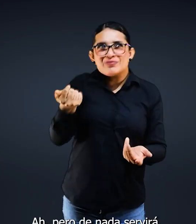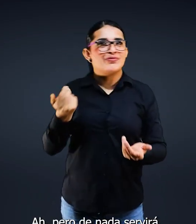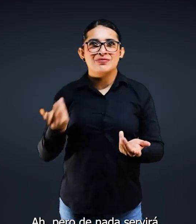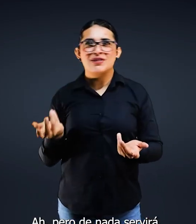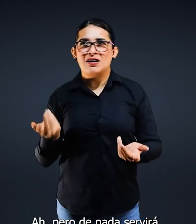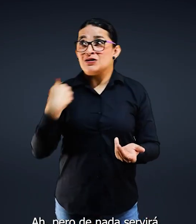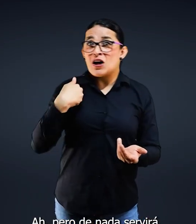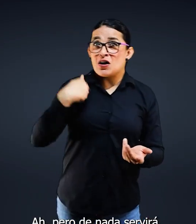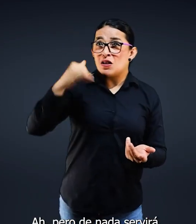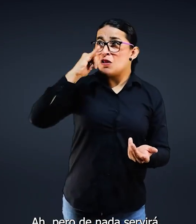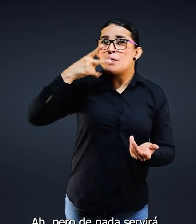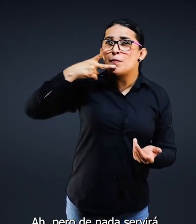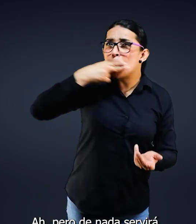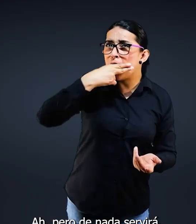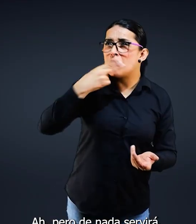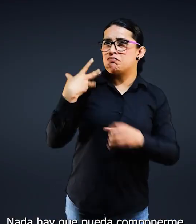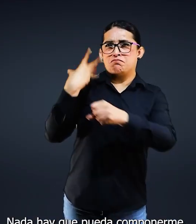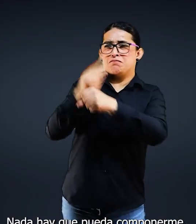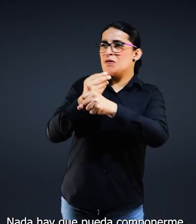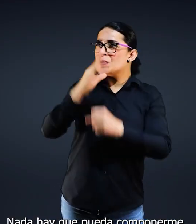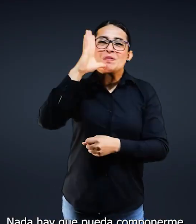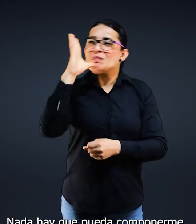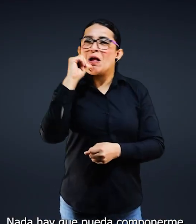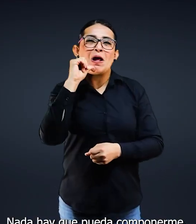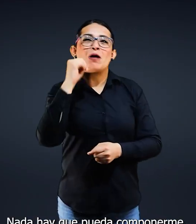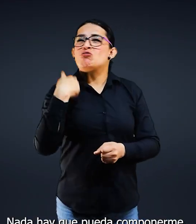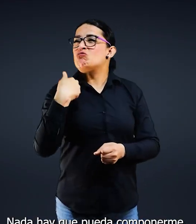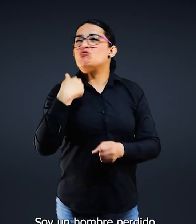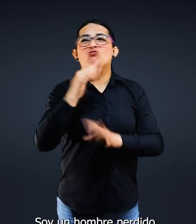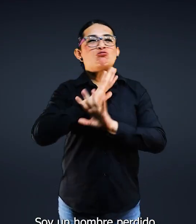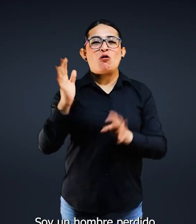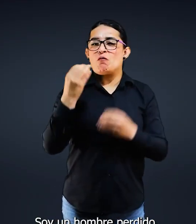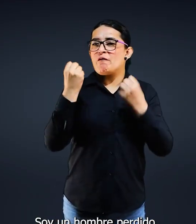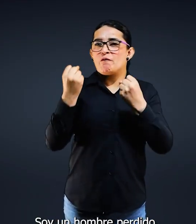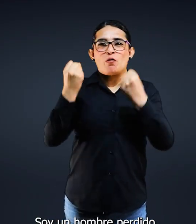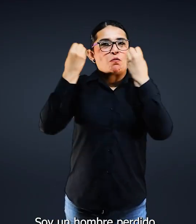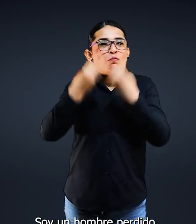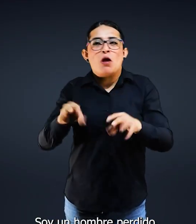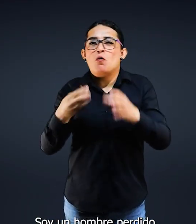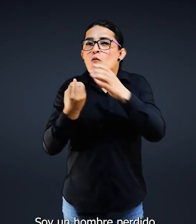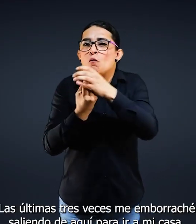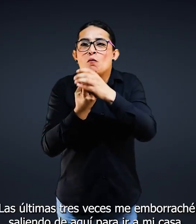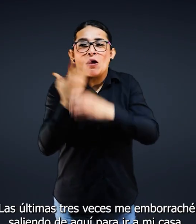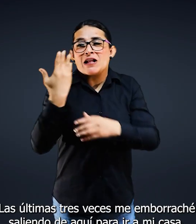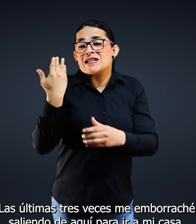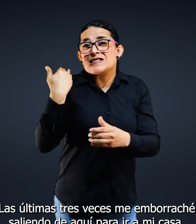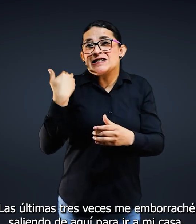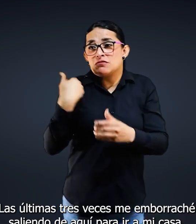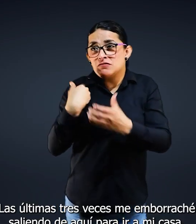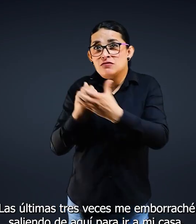ah, pero de nada servirá. Nada hay que pueda componerme. Soy un hombre perdido. Las últimas 3 veces